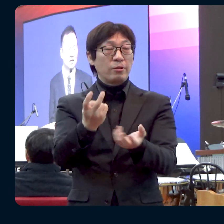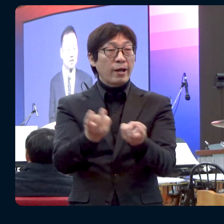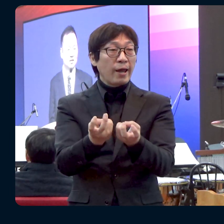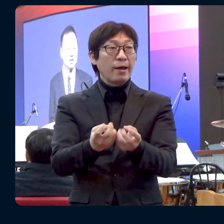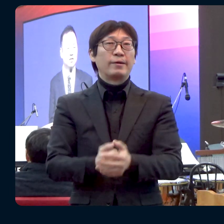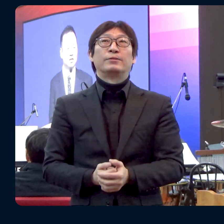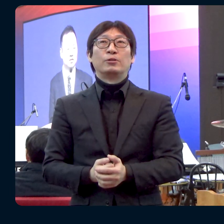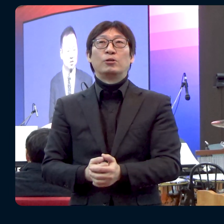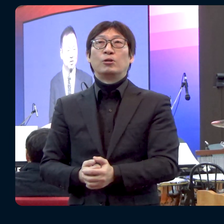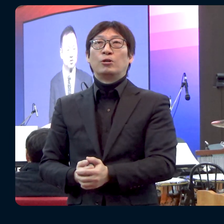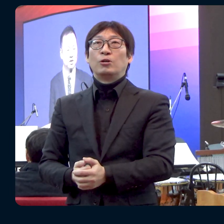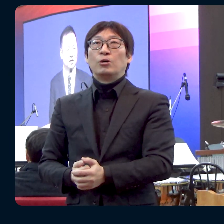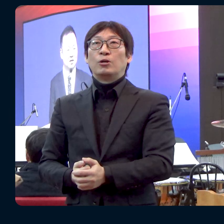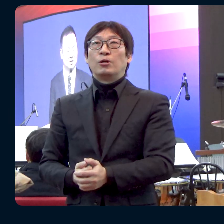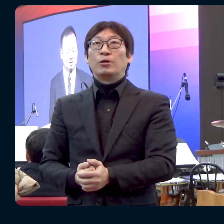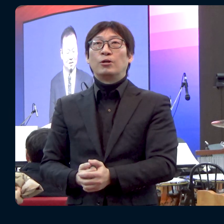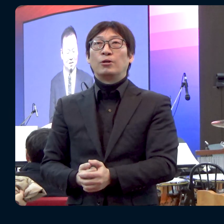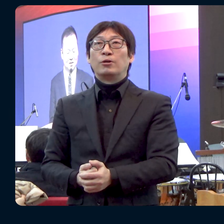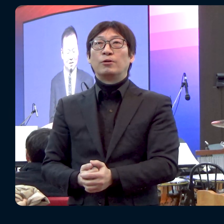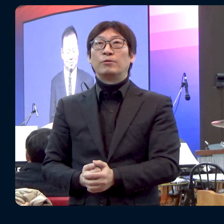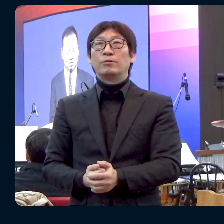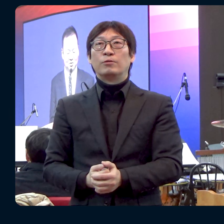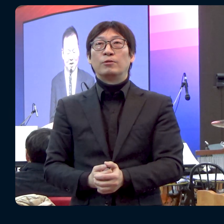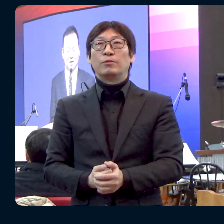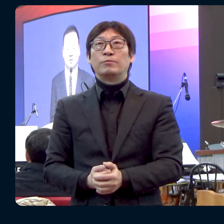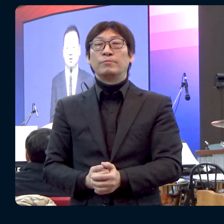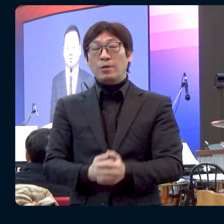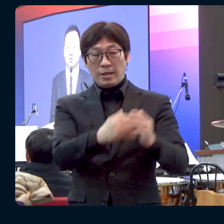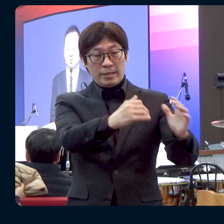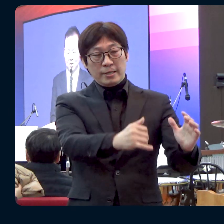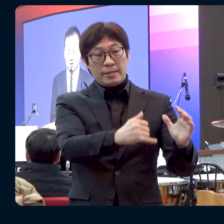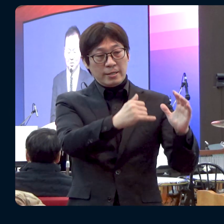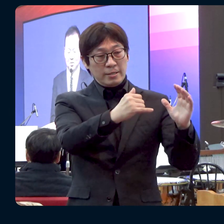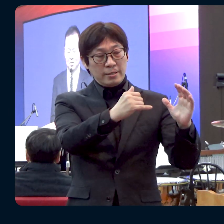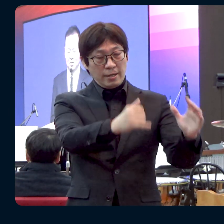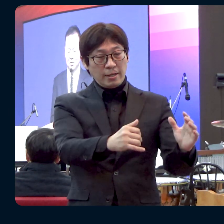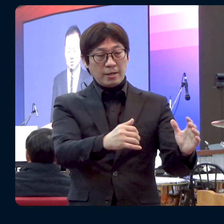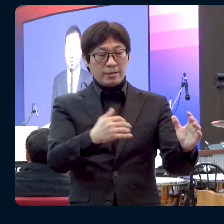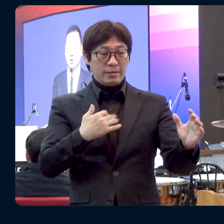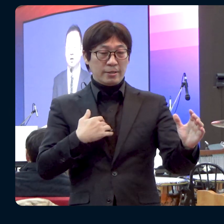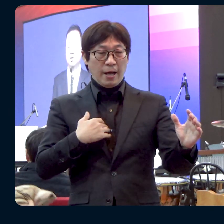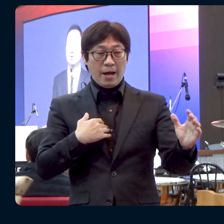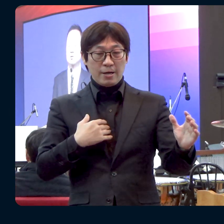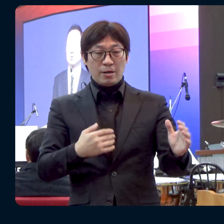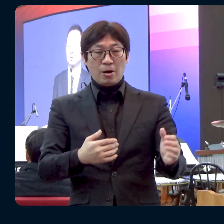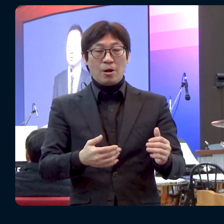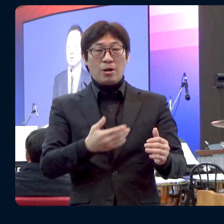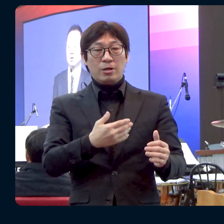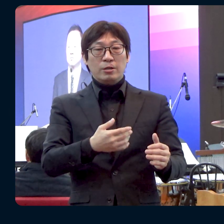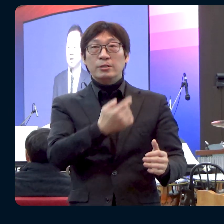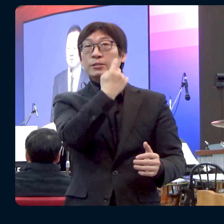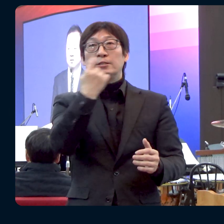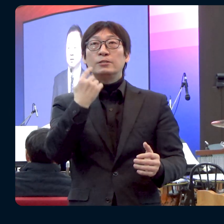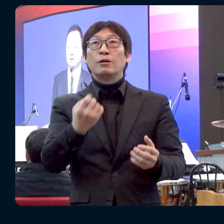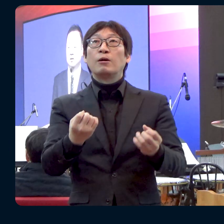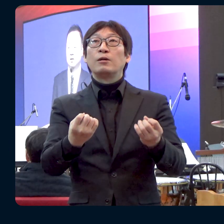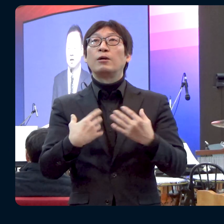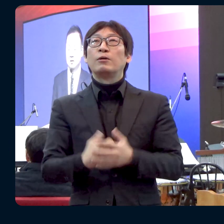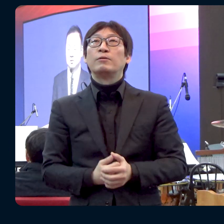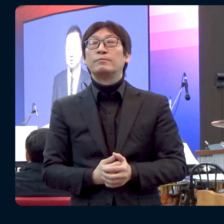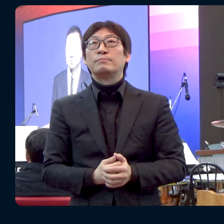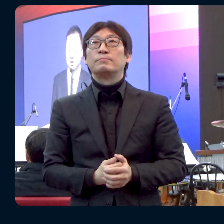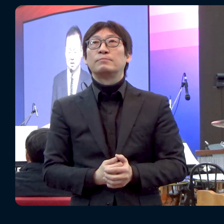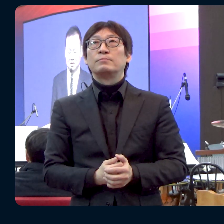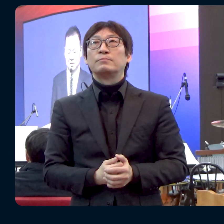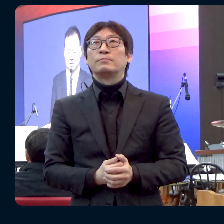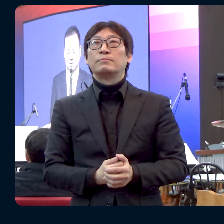귀신이, 세상이 증언해줘야 비로소 하나님이 되고 성도가 되고 교회가 되는 것으로 만드는